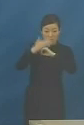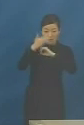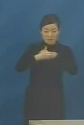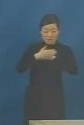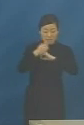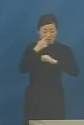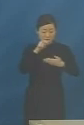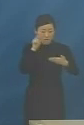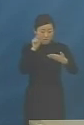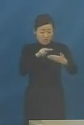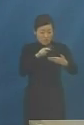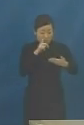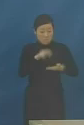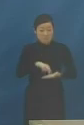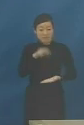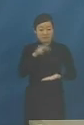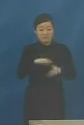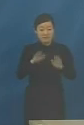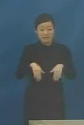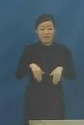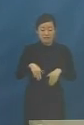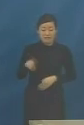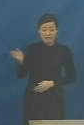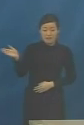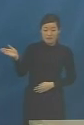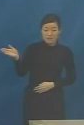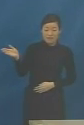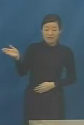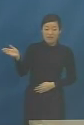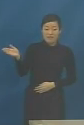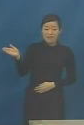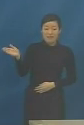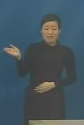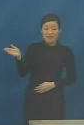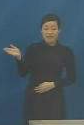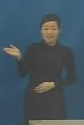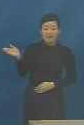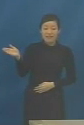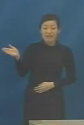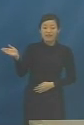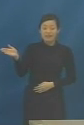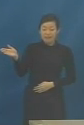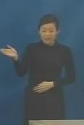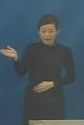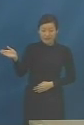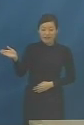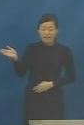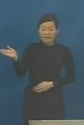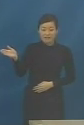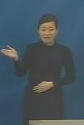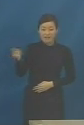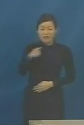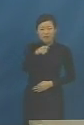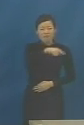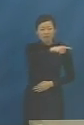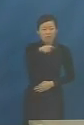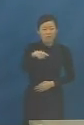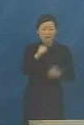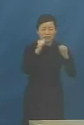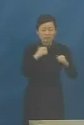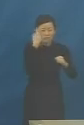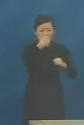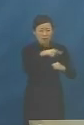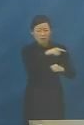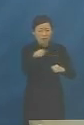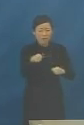もこれがその橋上凶暴なんですが灘高あのあそこにいたお兄ちゃんじゃないかなと思うぐらい